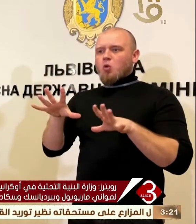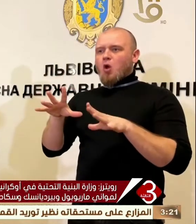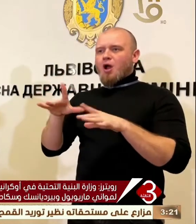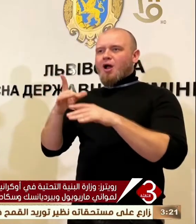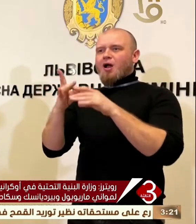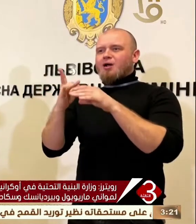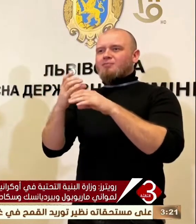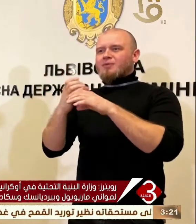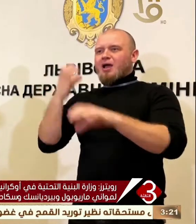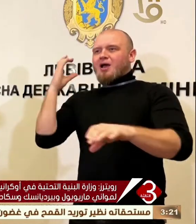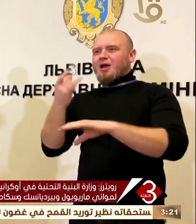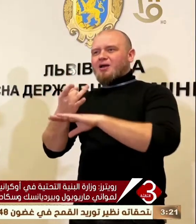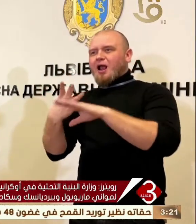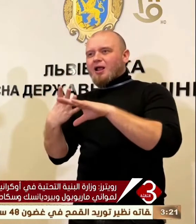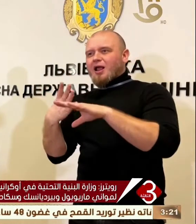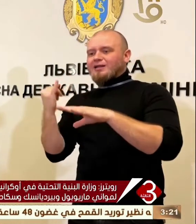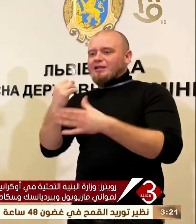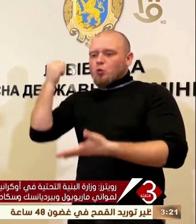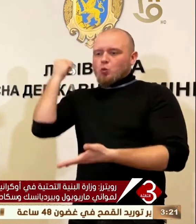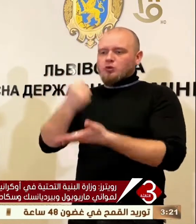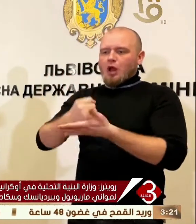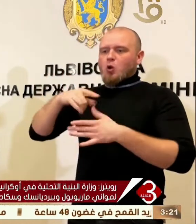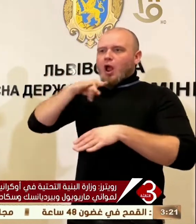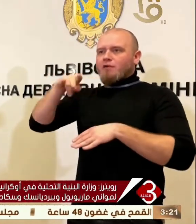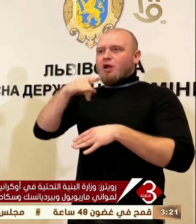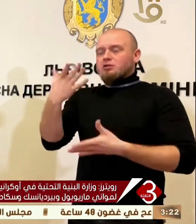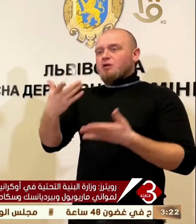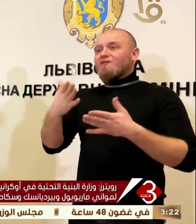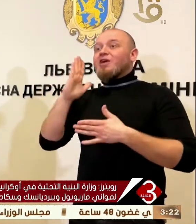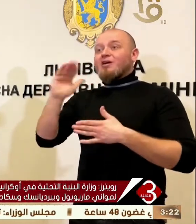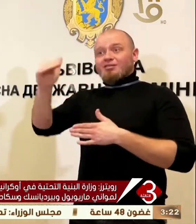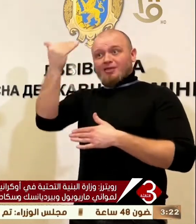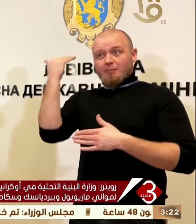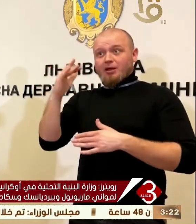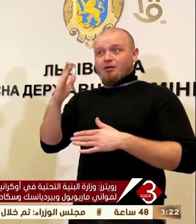مناطق القتال.